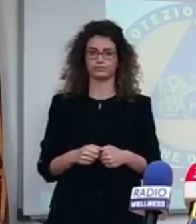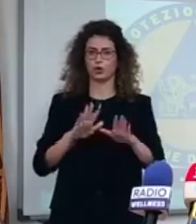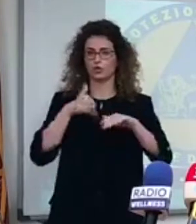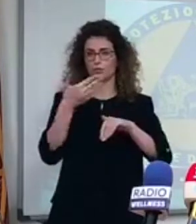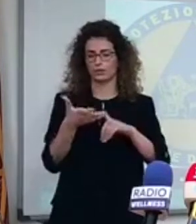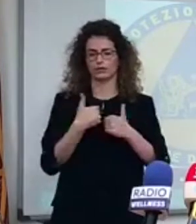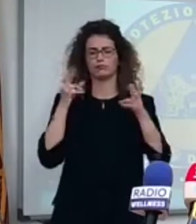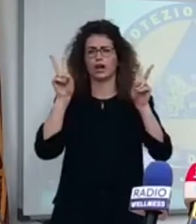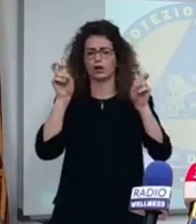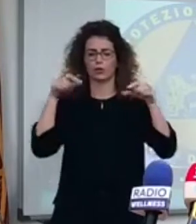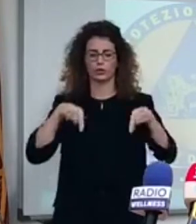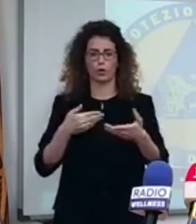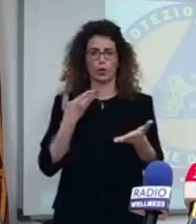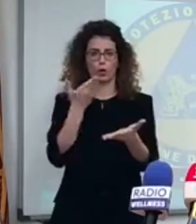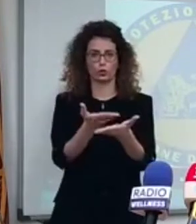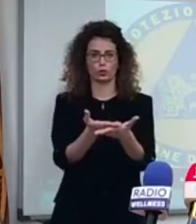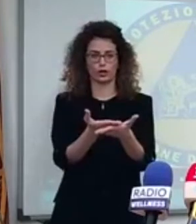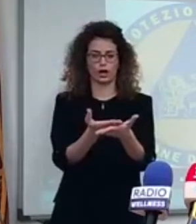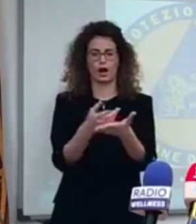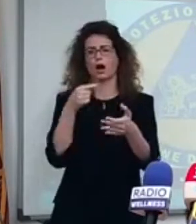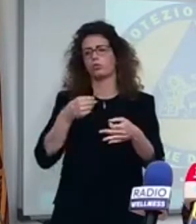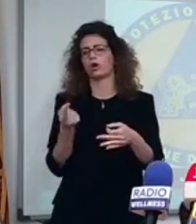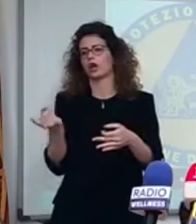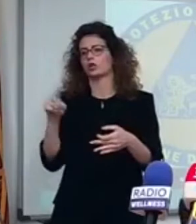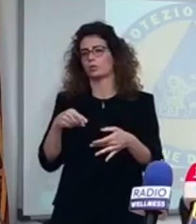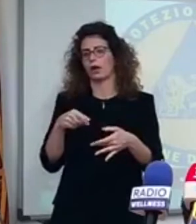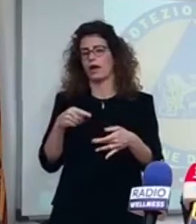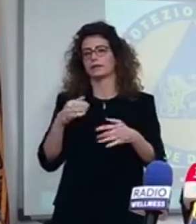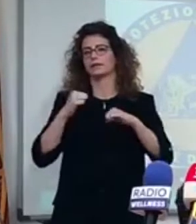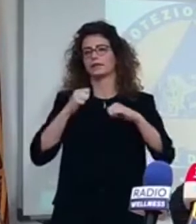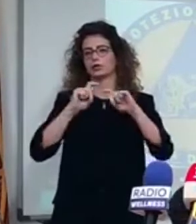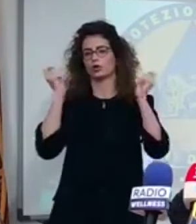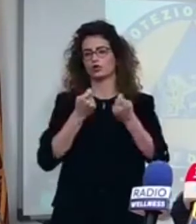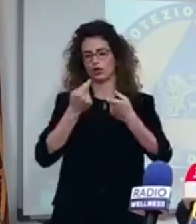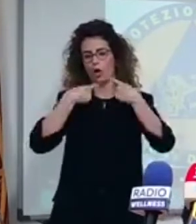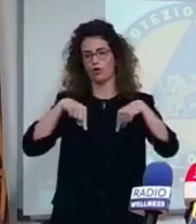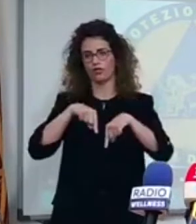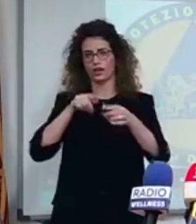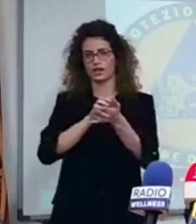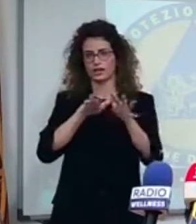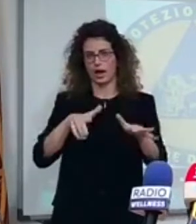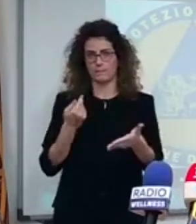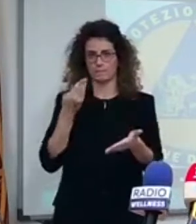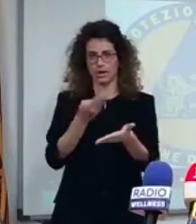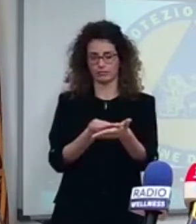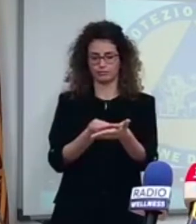Qual è il tema che pongo oggi e che lo porranno anche domani i direttori generali in una conferenza stampa?